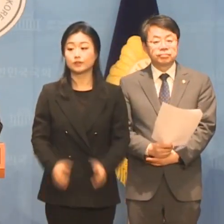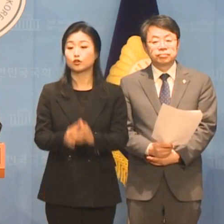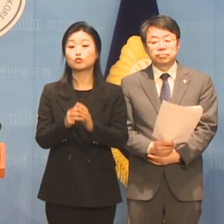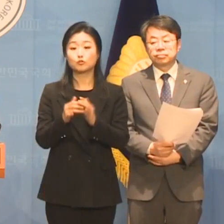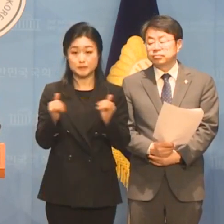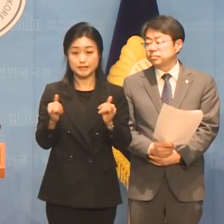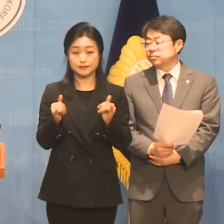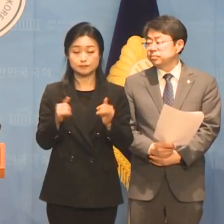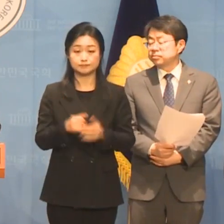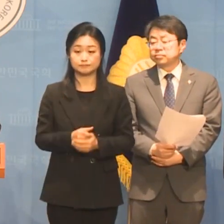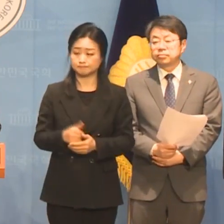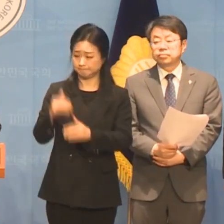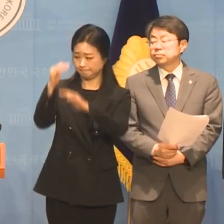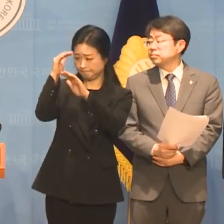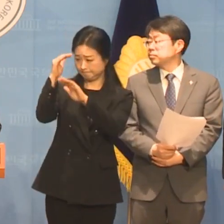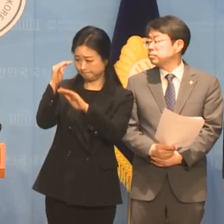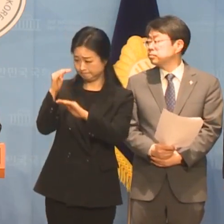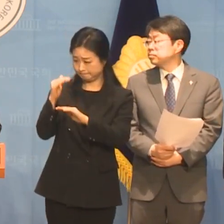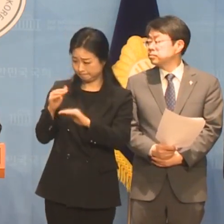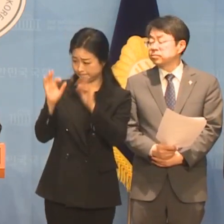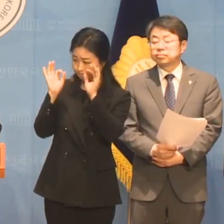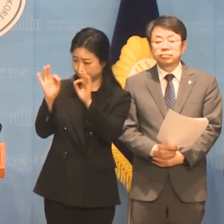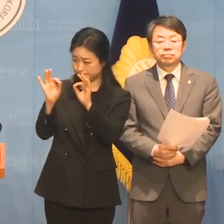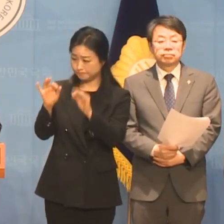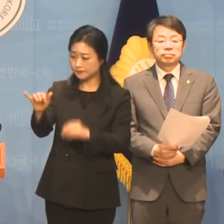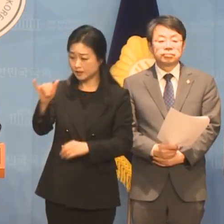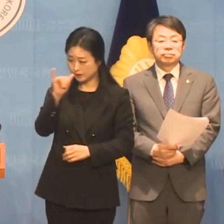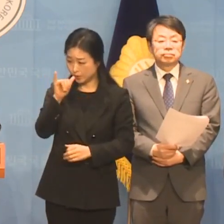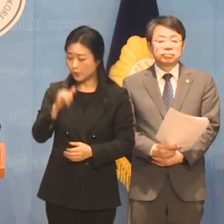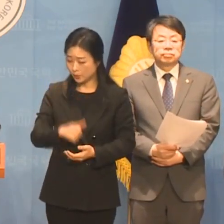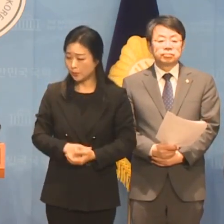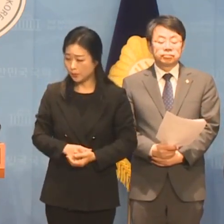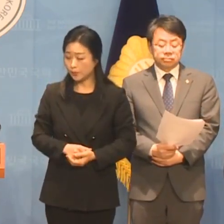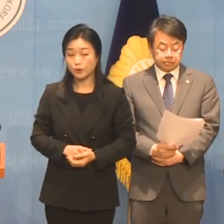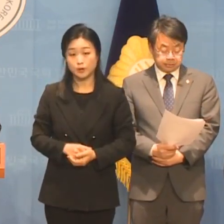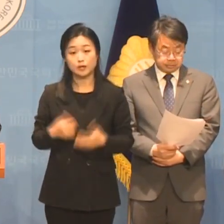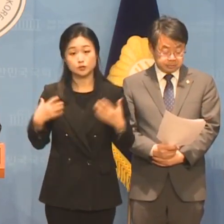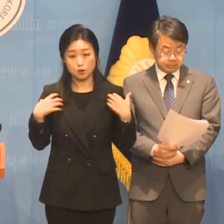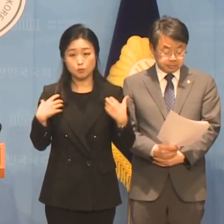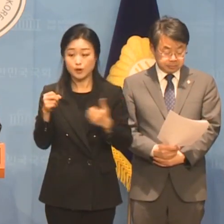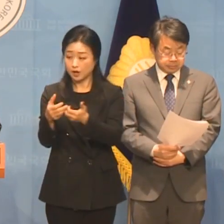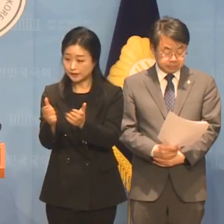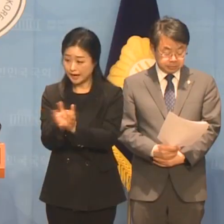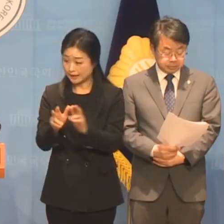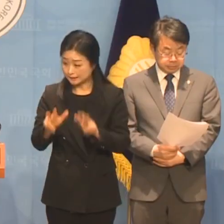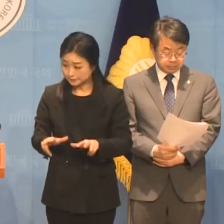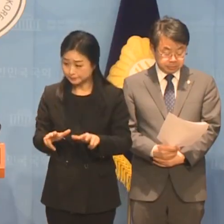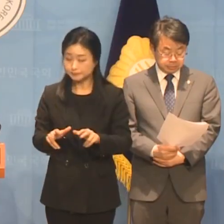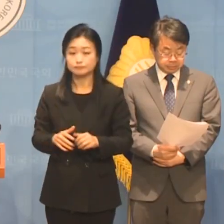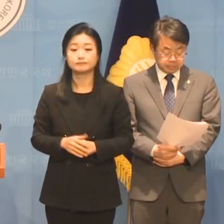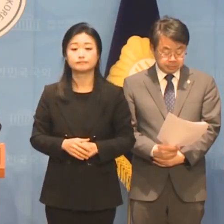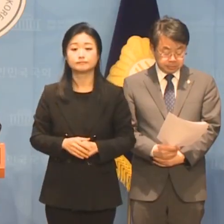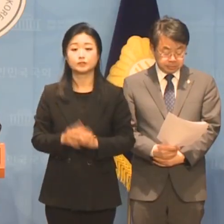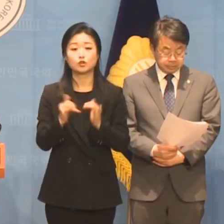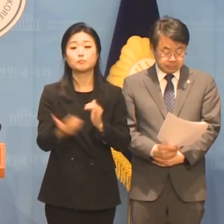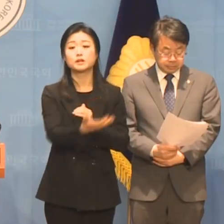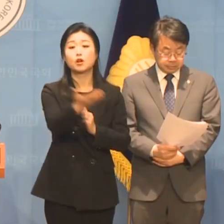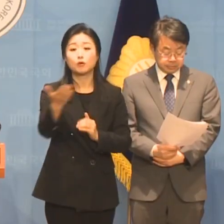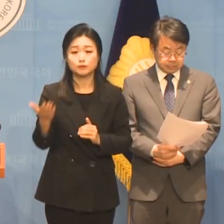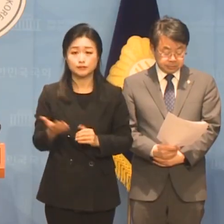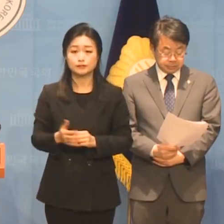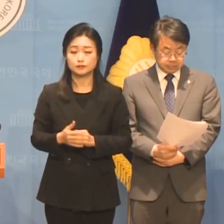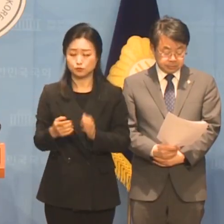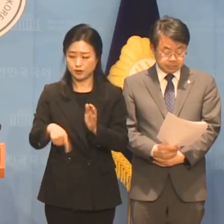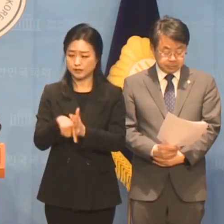국민들은 이 모든 과정을 지켜보고 있습니다. 정부와 여당은 지금이라도 국민 앞에서 의무를